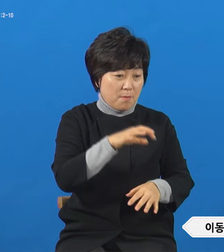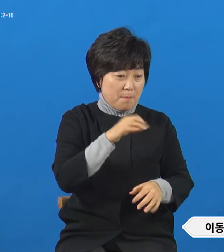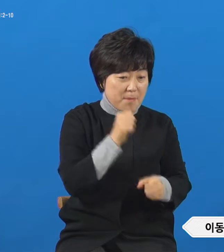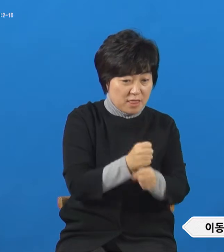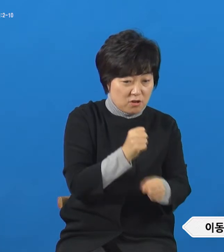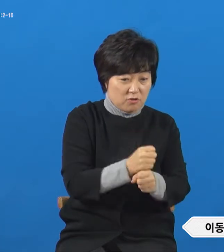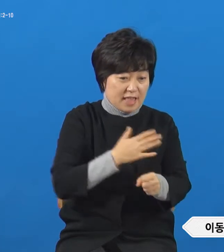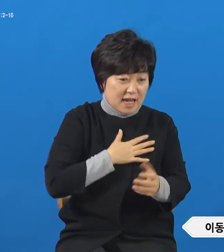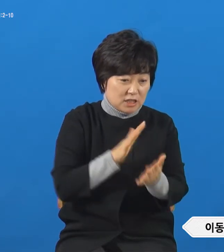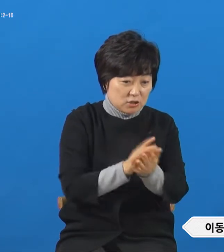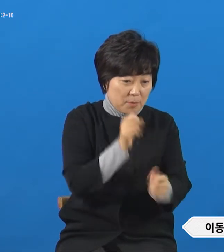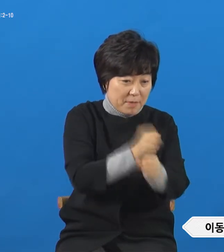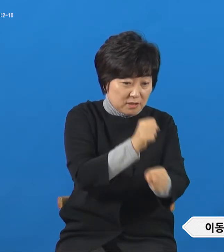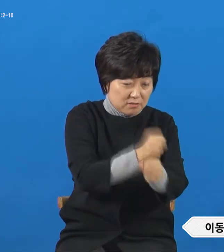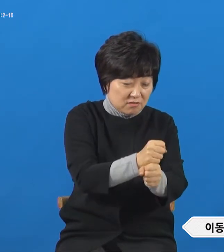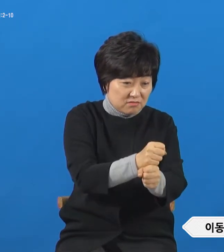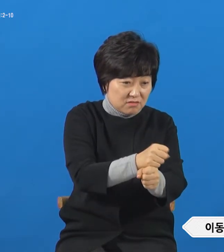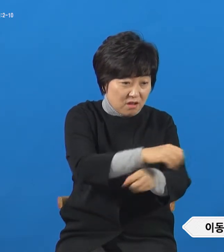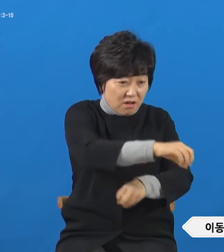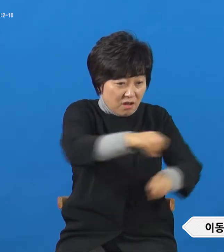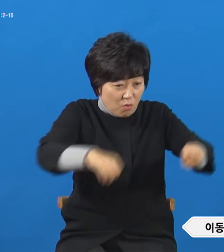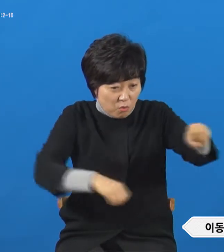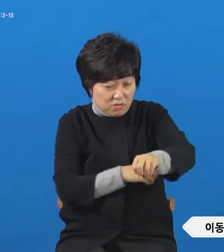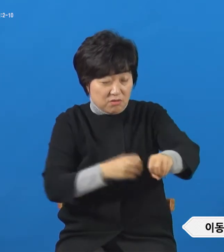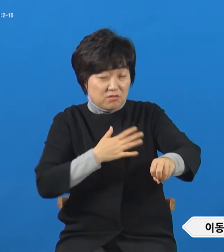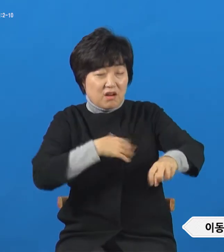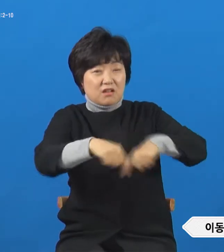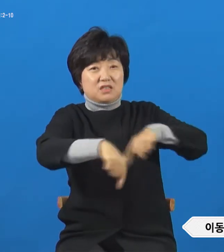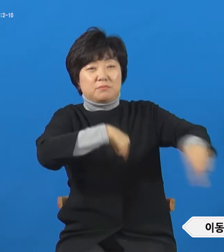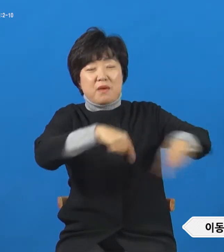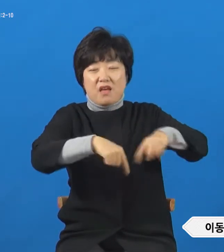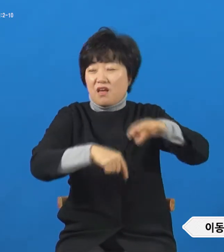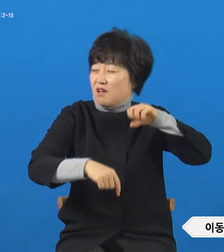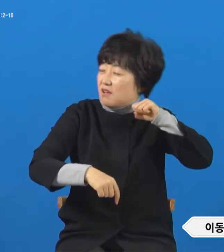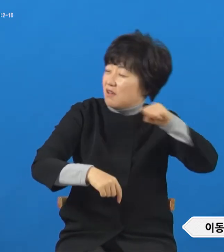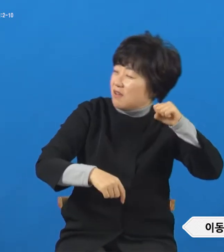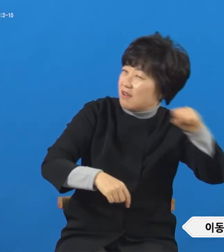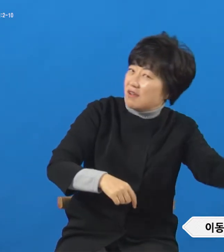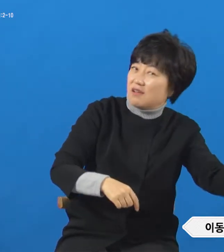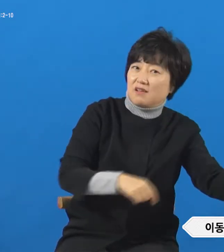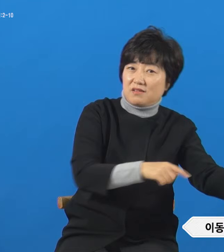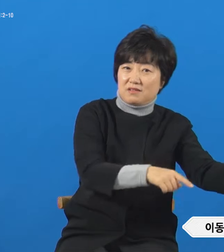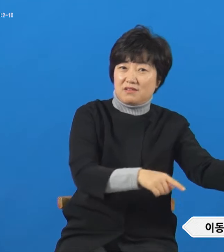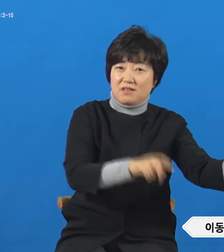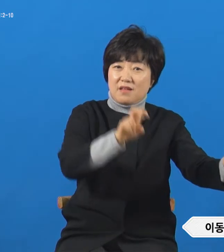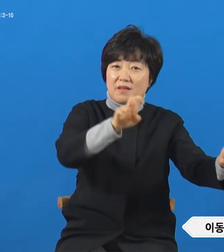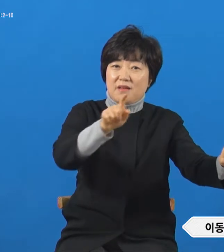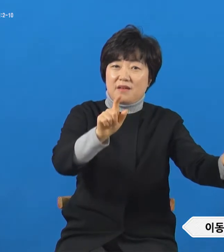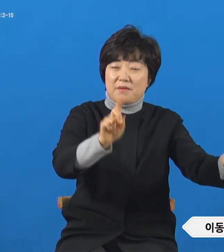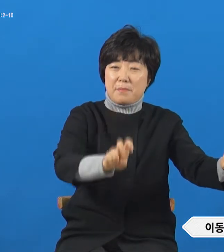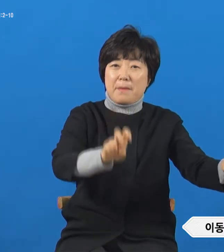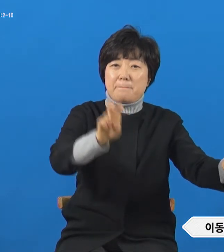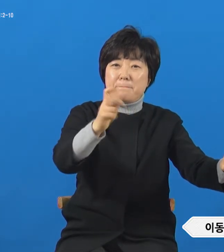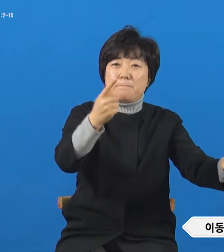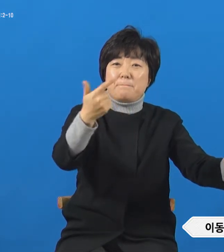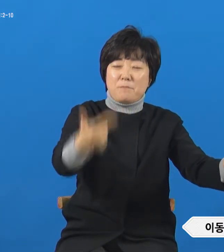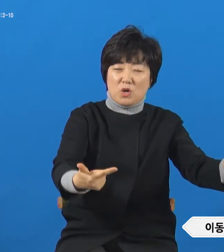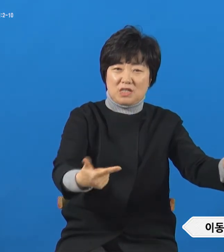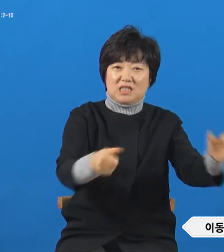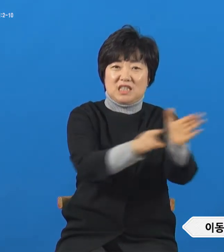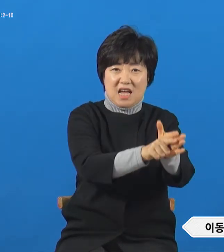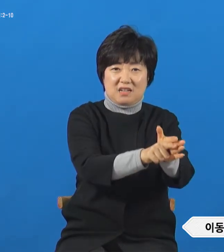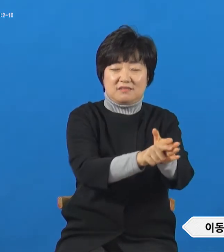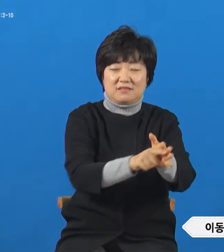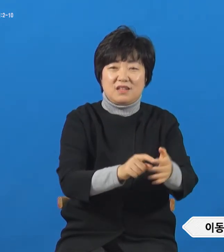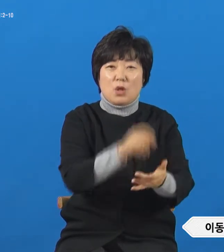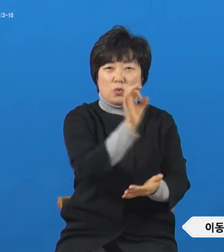지배당하고 끌려다니고 그것을 섬기는 것. 이게 바로 만몬신앙, 돈신앙입니다. 늘 돈만 생각하고